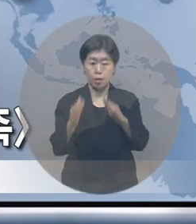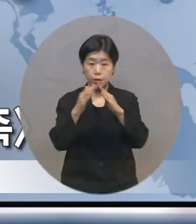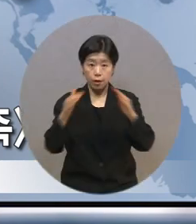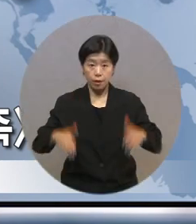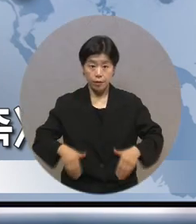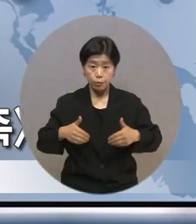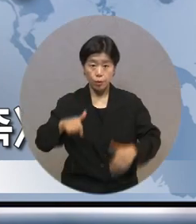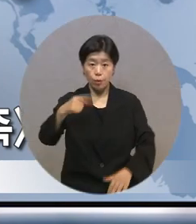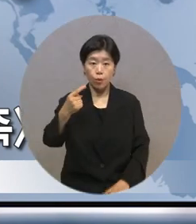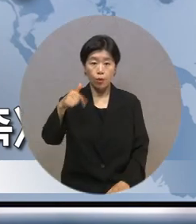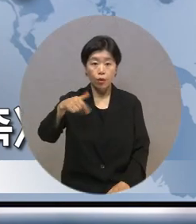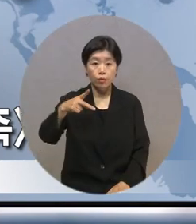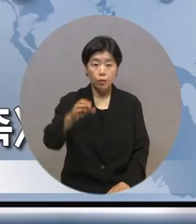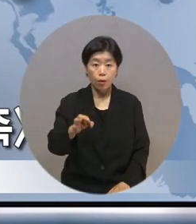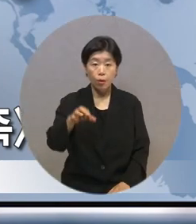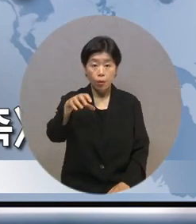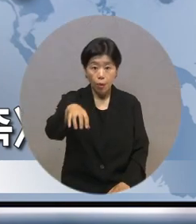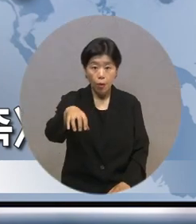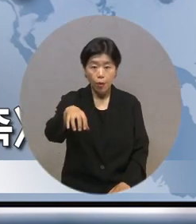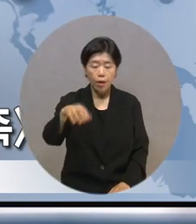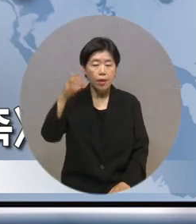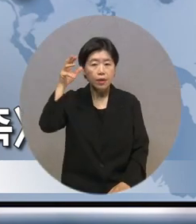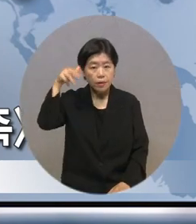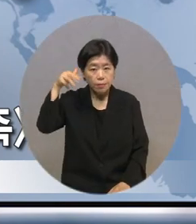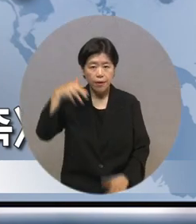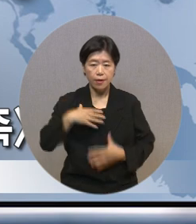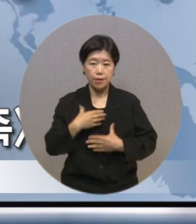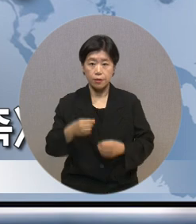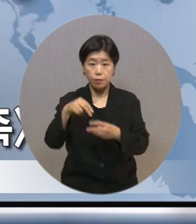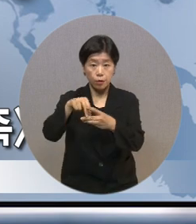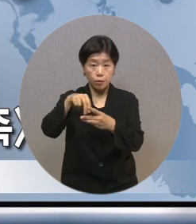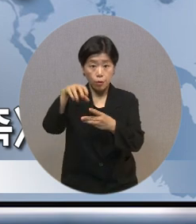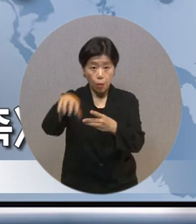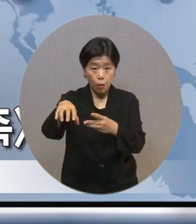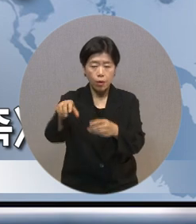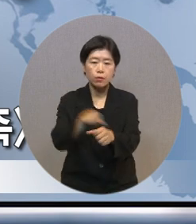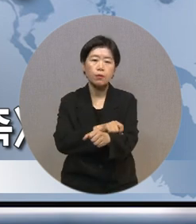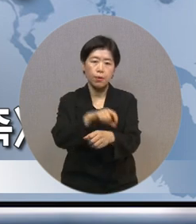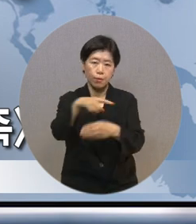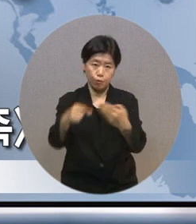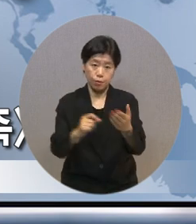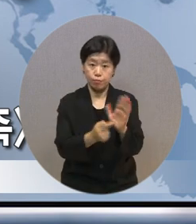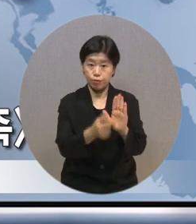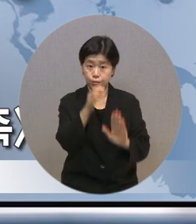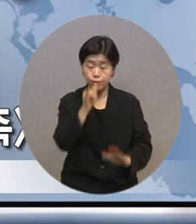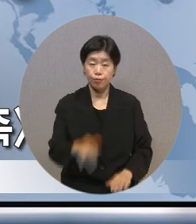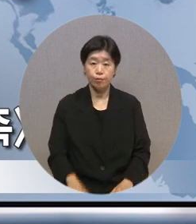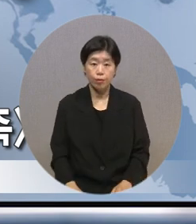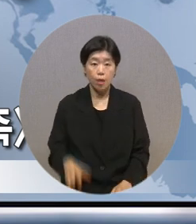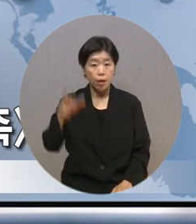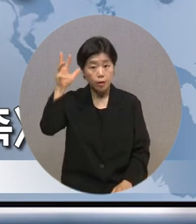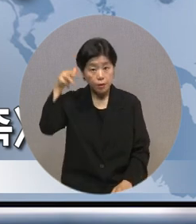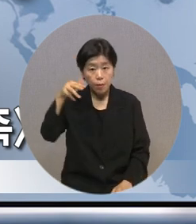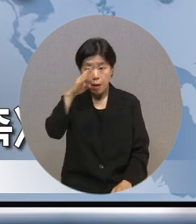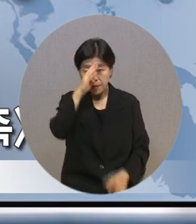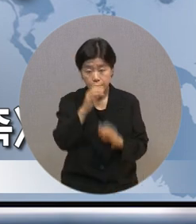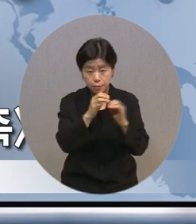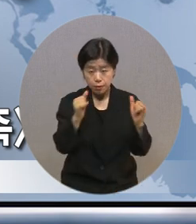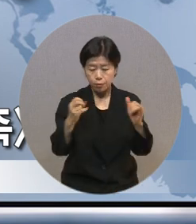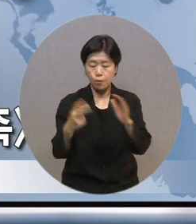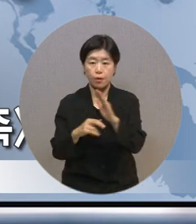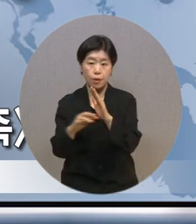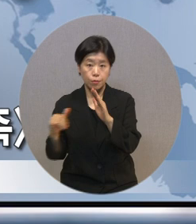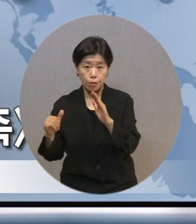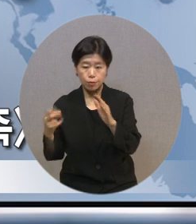전라남도 곡성군에 위치한 치매안심센터가 특별한 힐링 프로그램을 진행했는데요. 치매 환자와 가족,